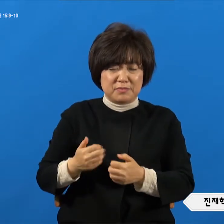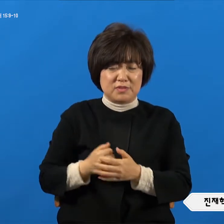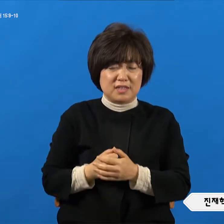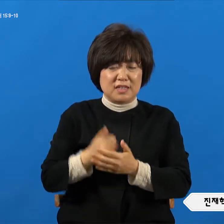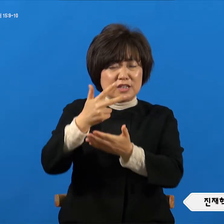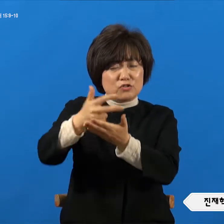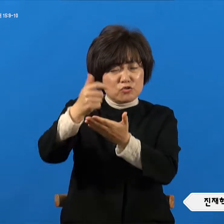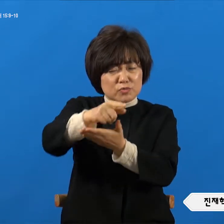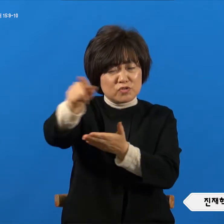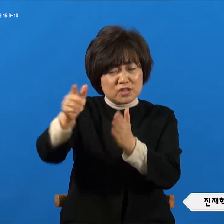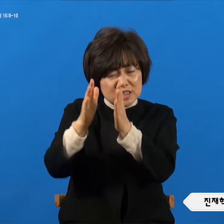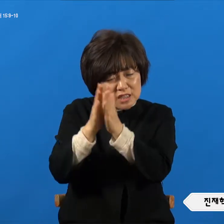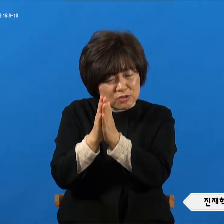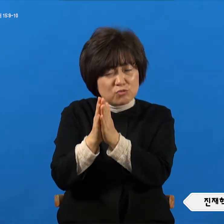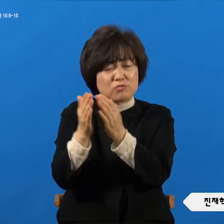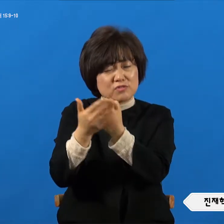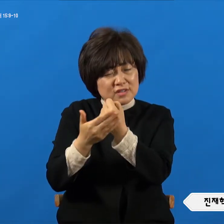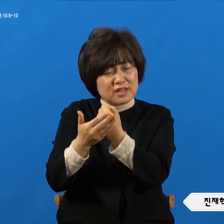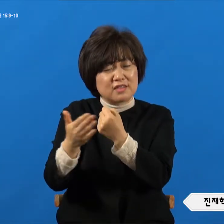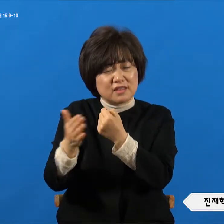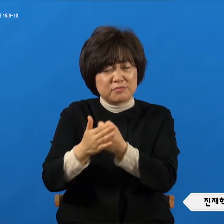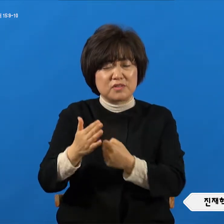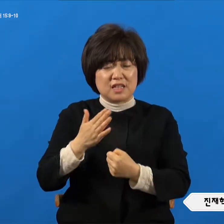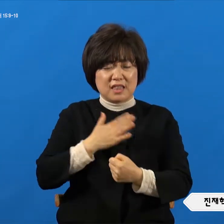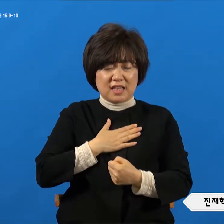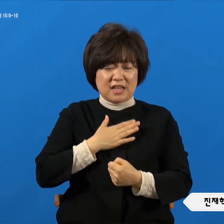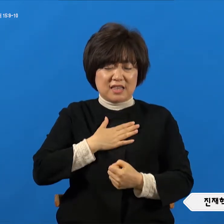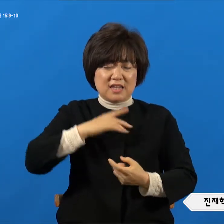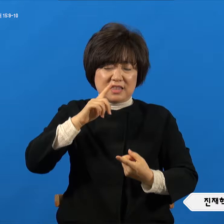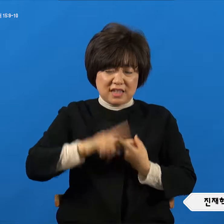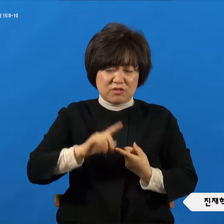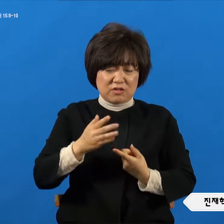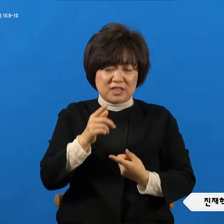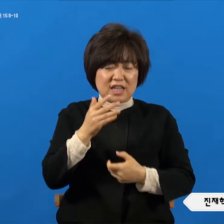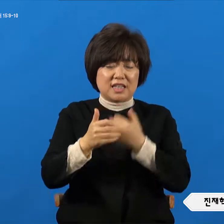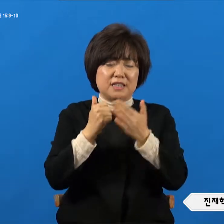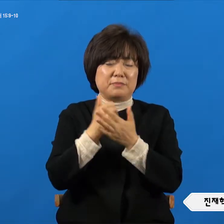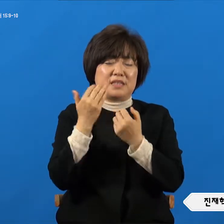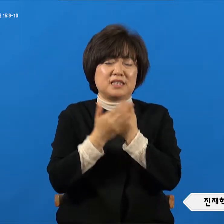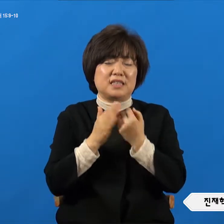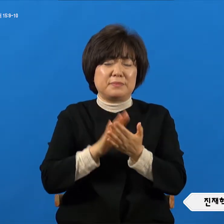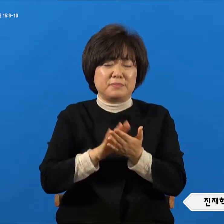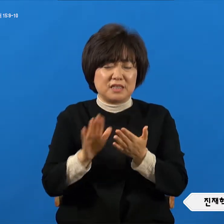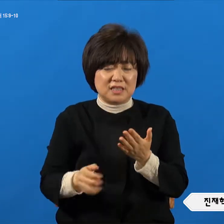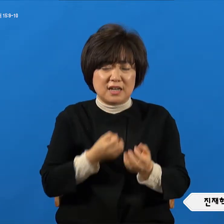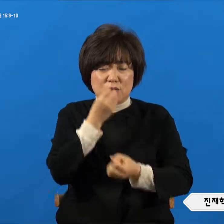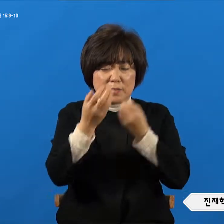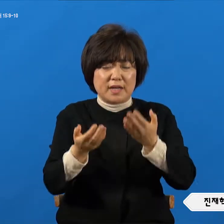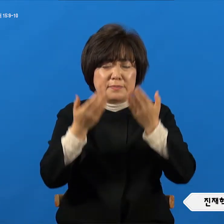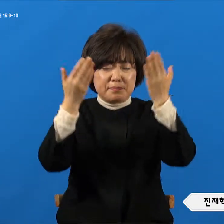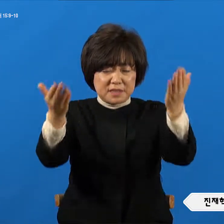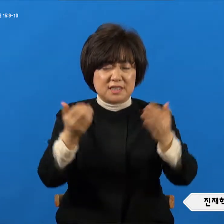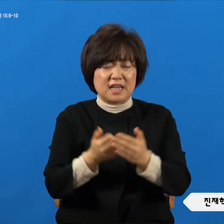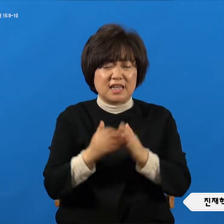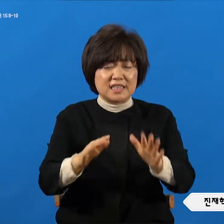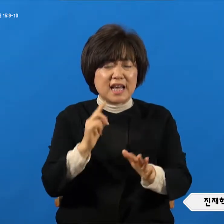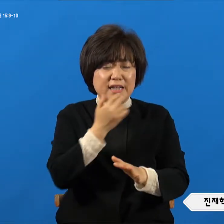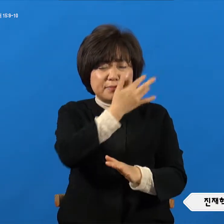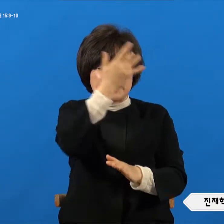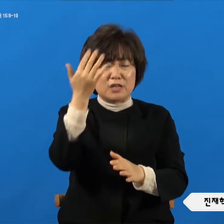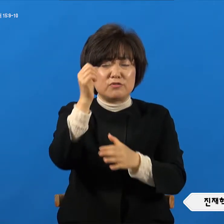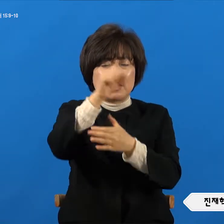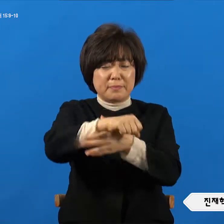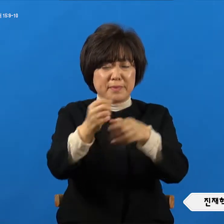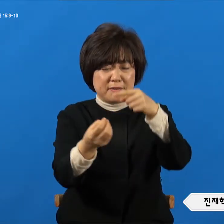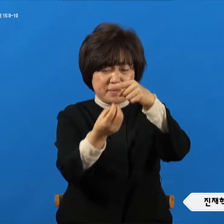주의 은혜로 나의 나된 것이 하나님의 은혜입니다 고백합니다. 이제 아름다운 열매가